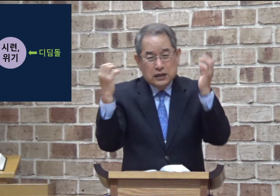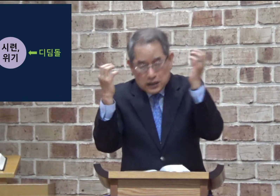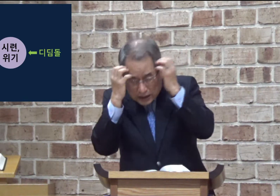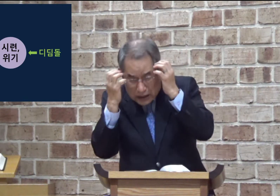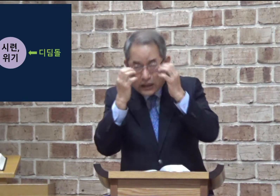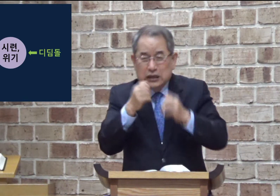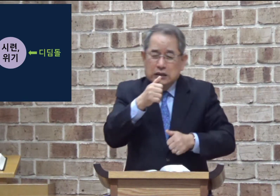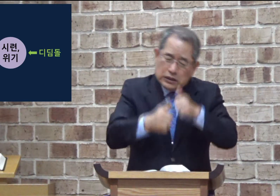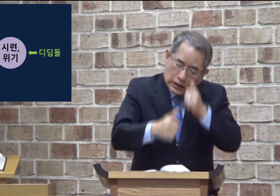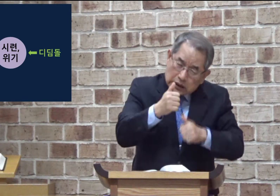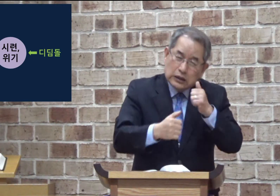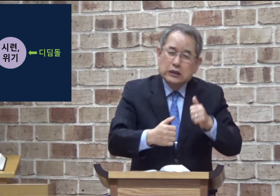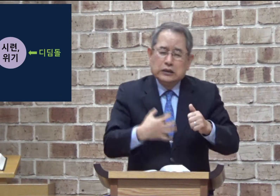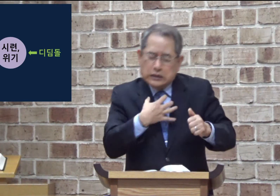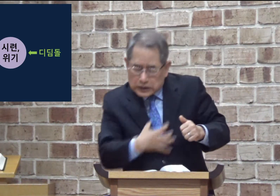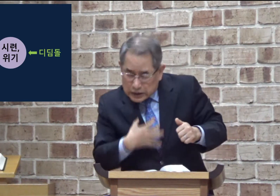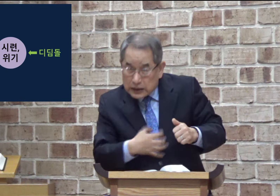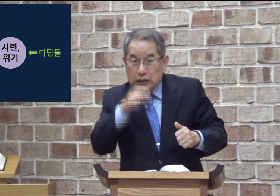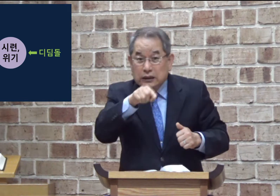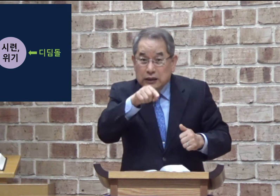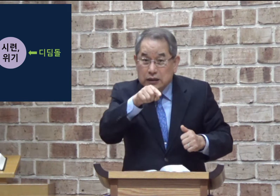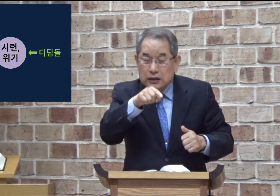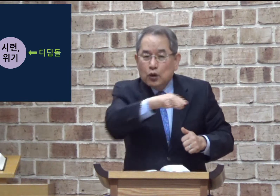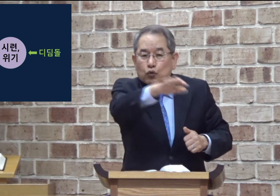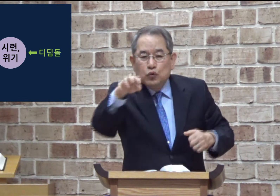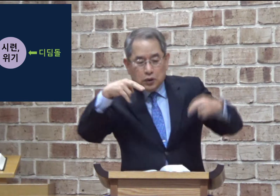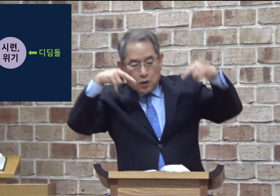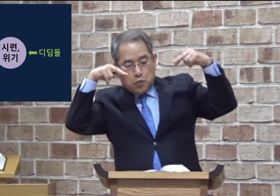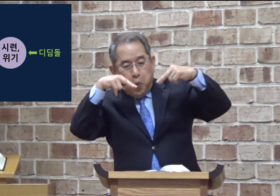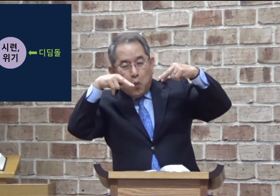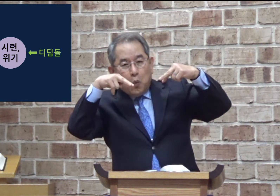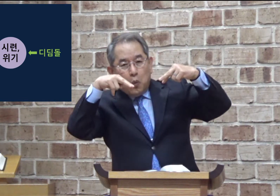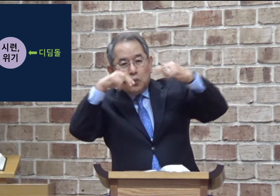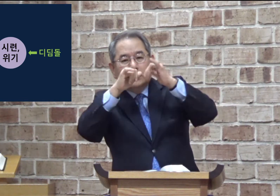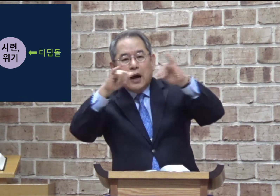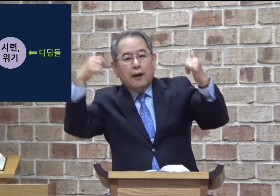어렵고 힘든 그런 시험과 걱정이 있을 때